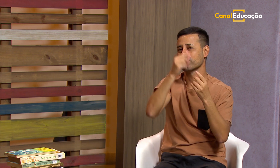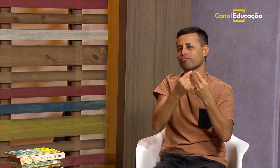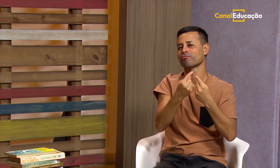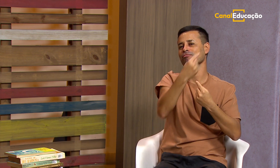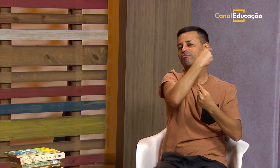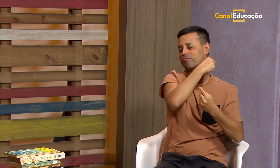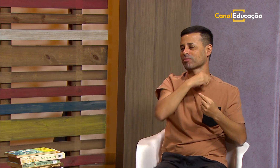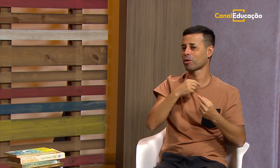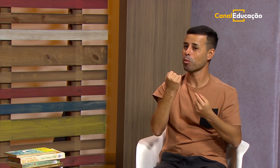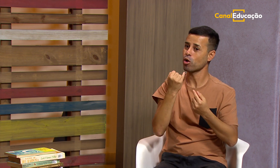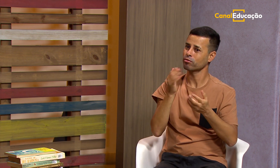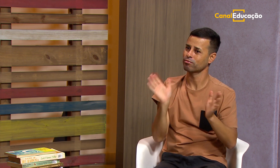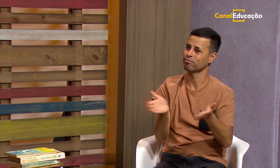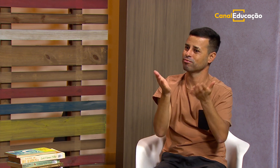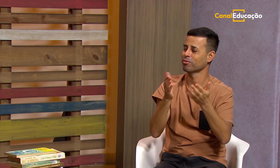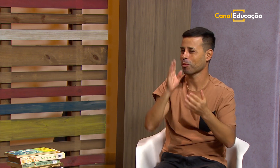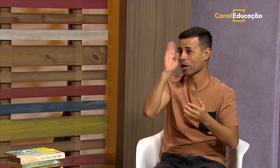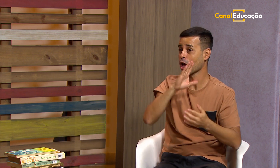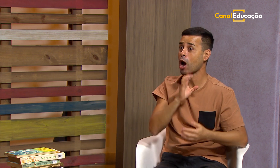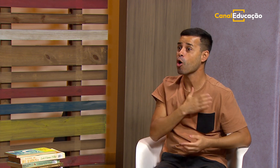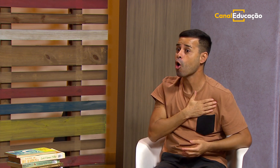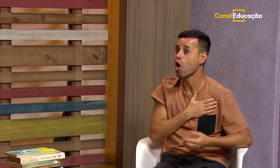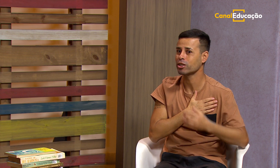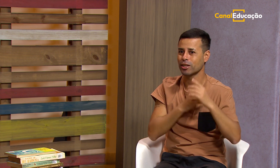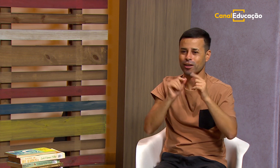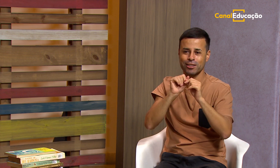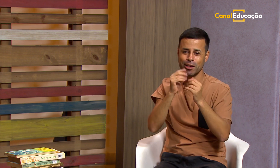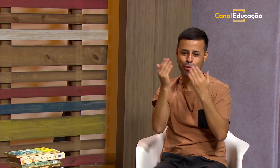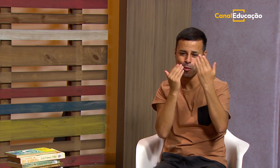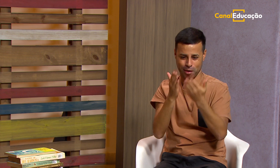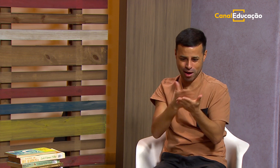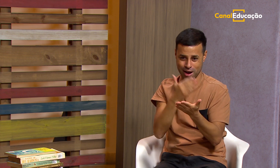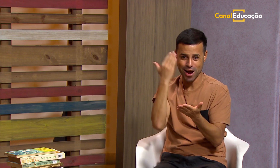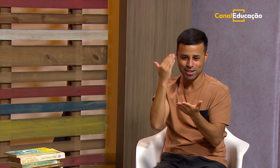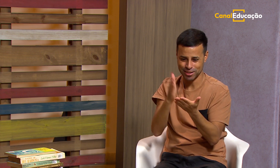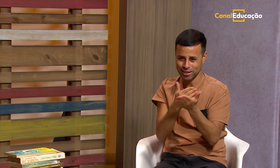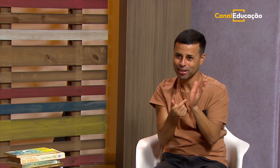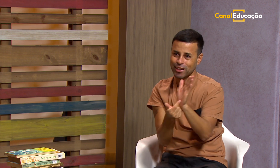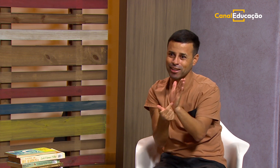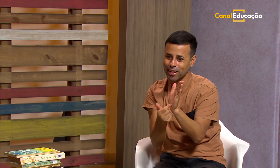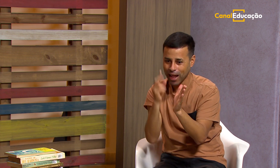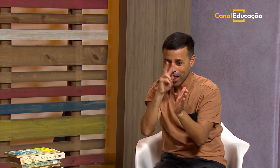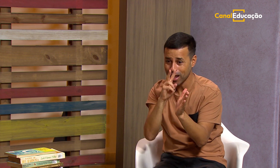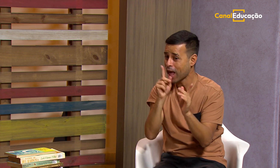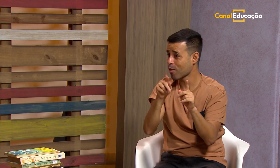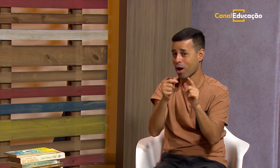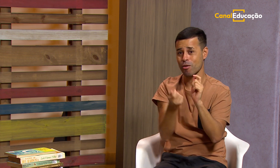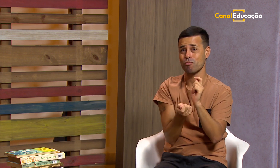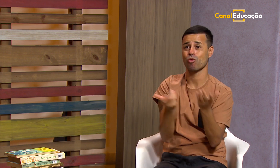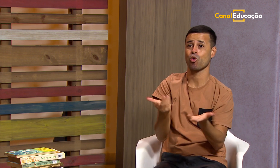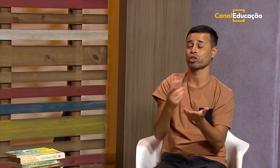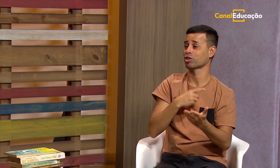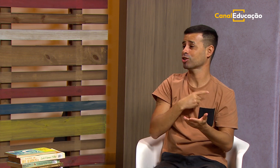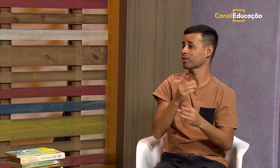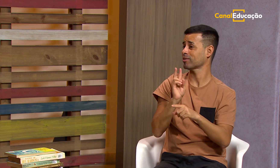saúde, família, com o principal objetivo de ter um álbum de memórias. Por